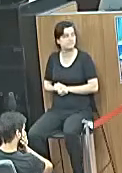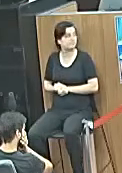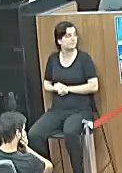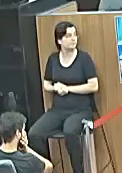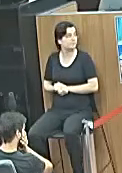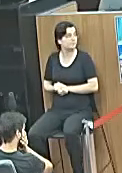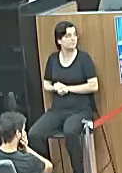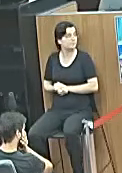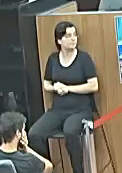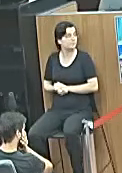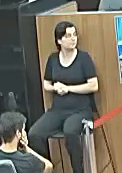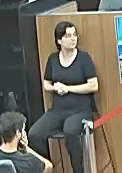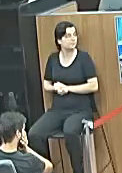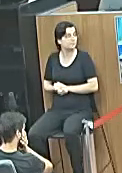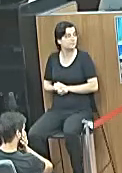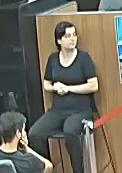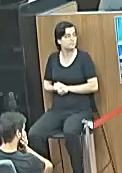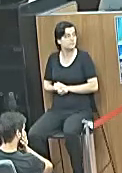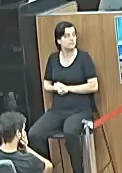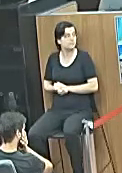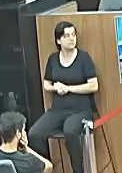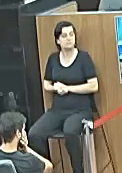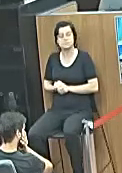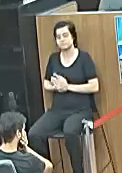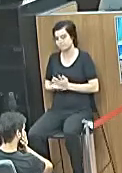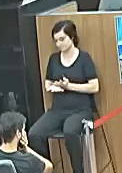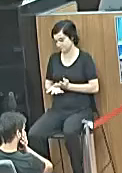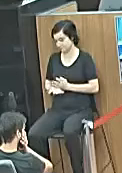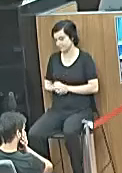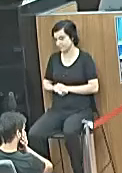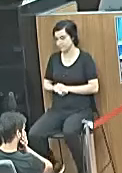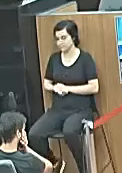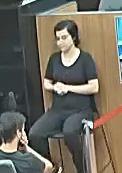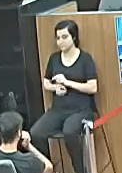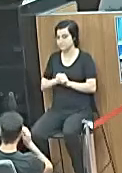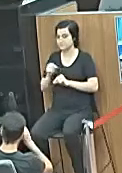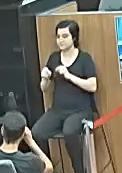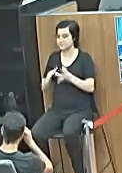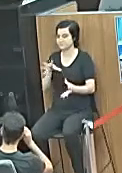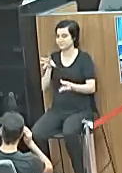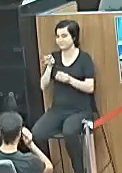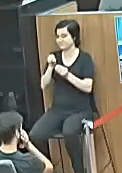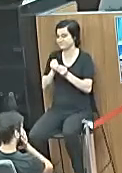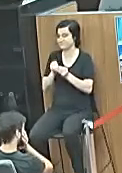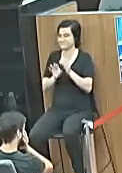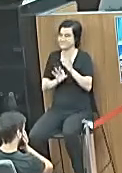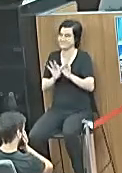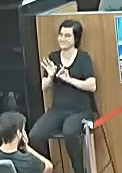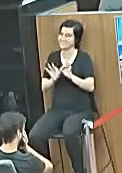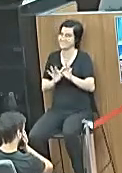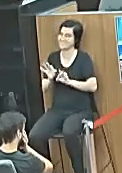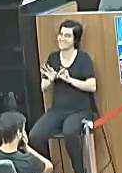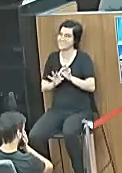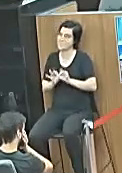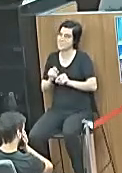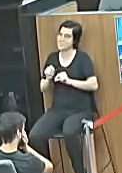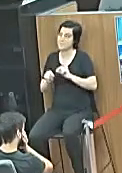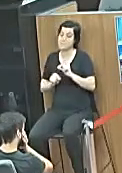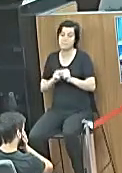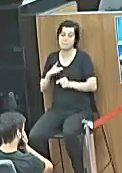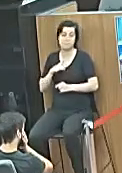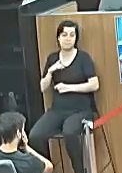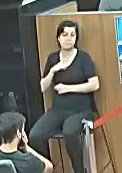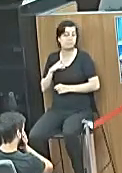de habitação e mobilidade urbana ou seja que pode ser resumido aqui dos projetos é mais ou menos garantir o